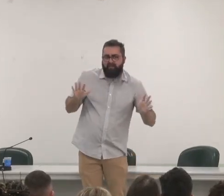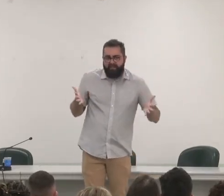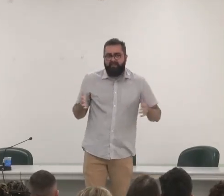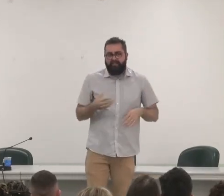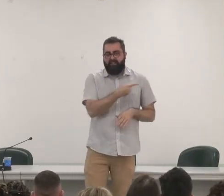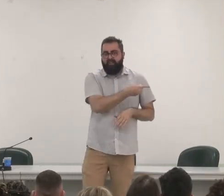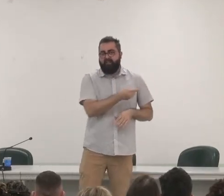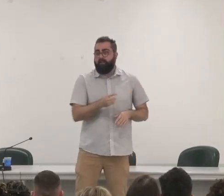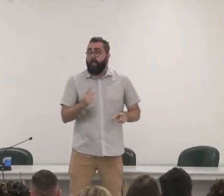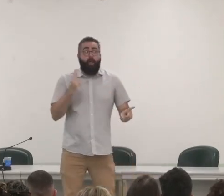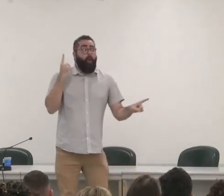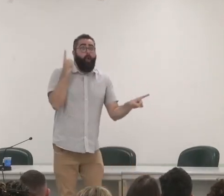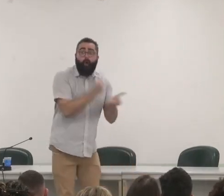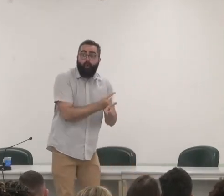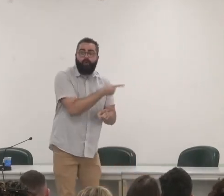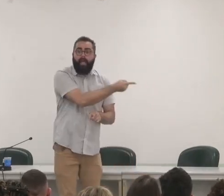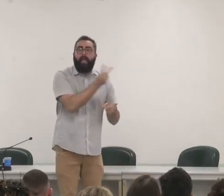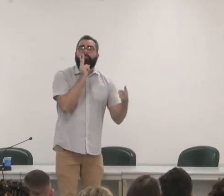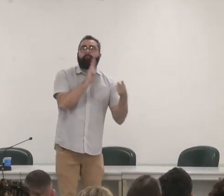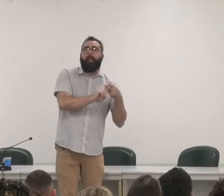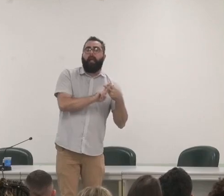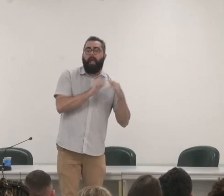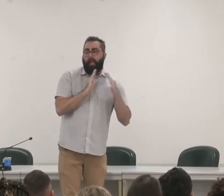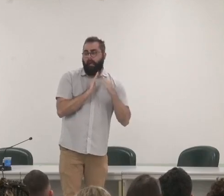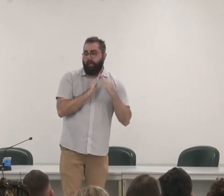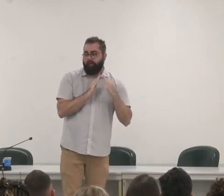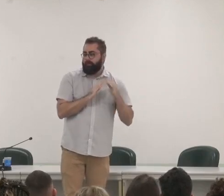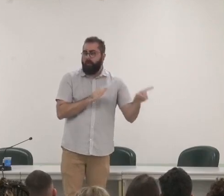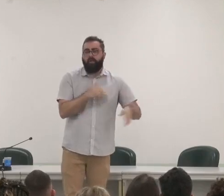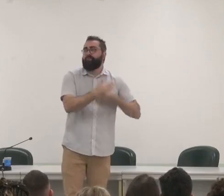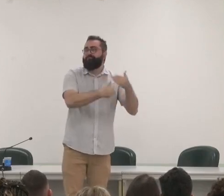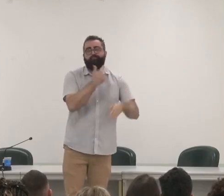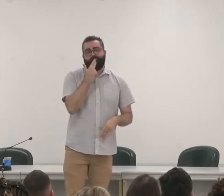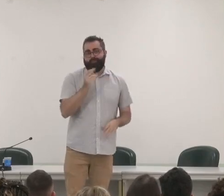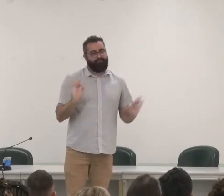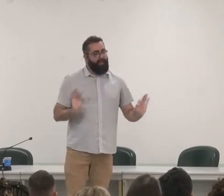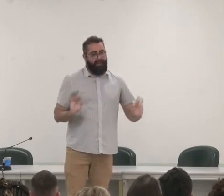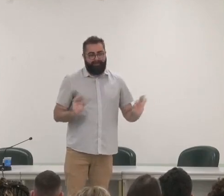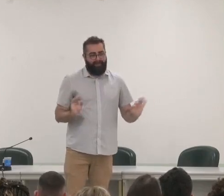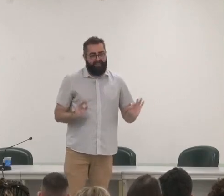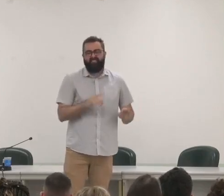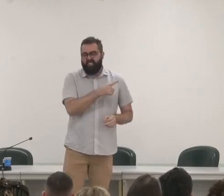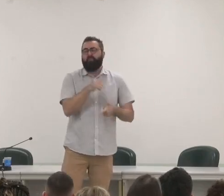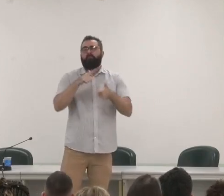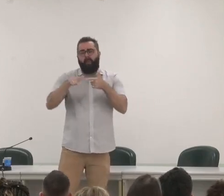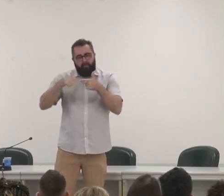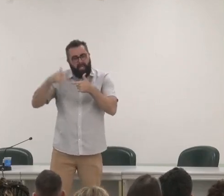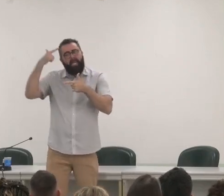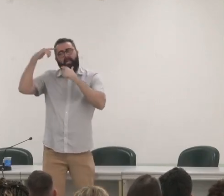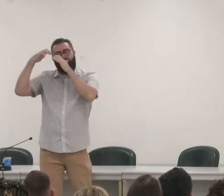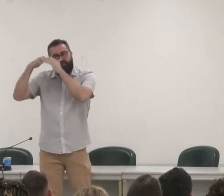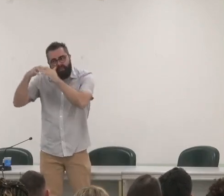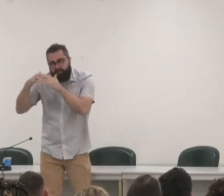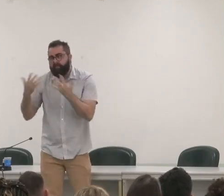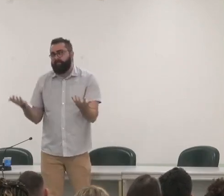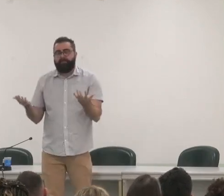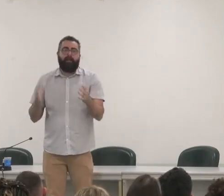Eu acho que alguns podem conhecer esse caso. Ela ficou presa em casa, não teve nenhum contato social,